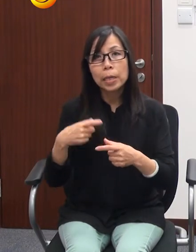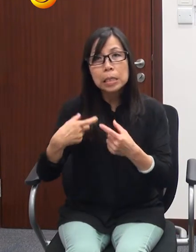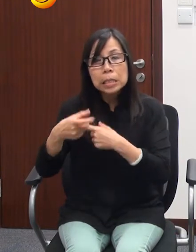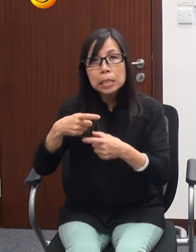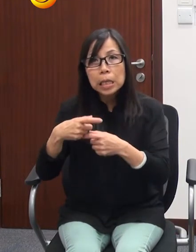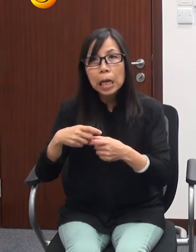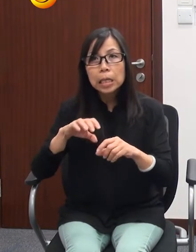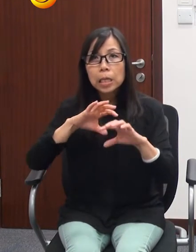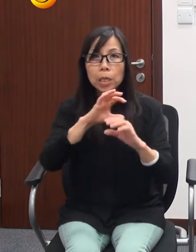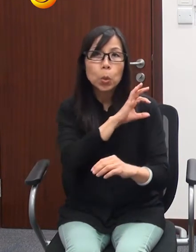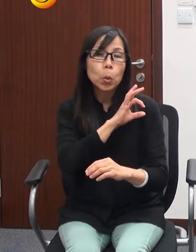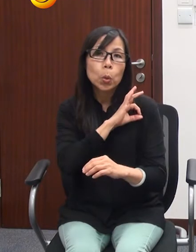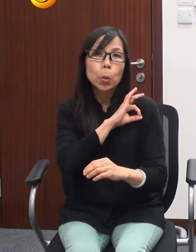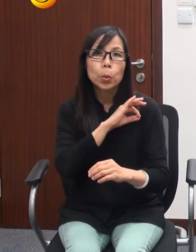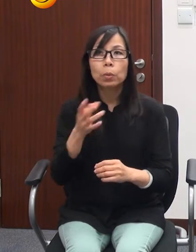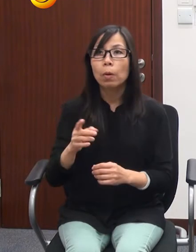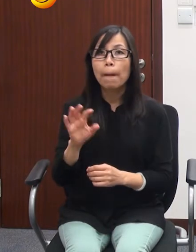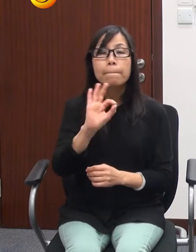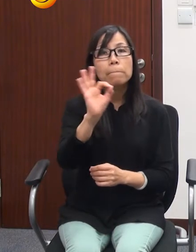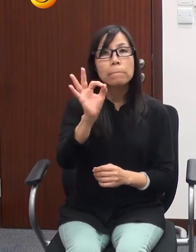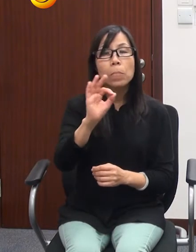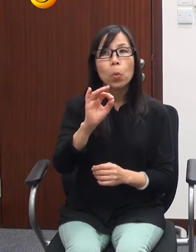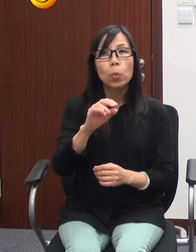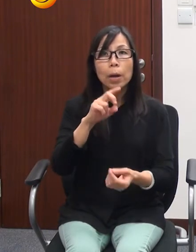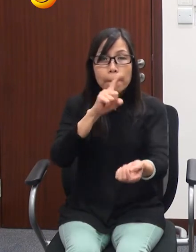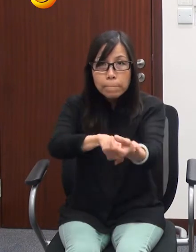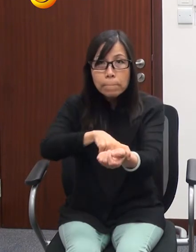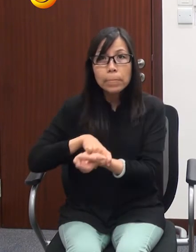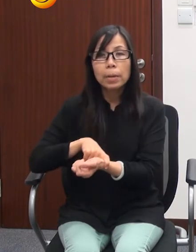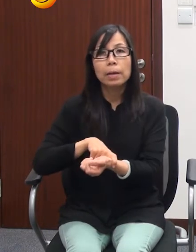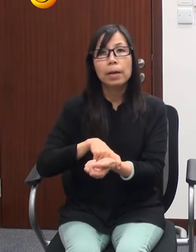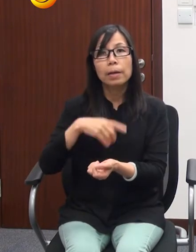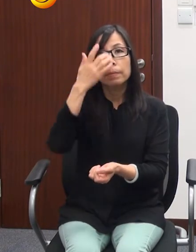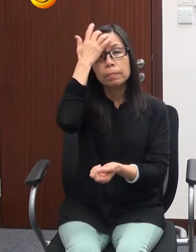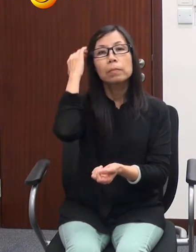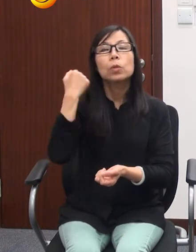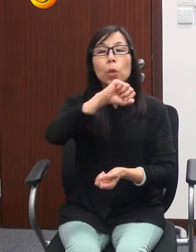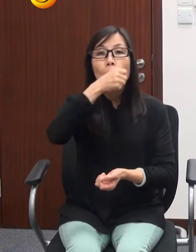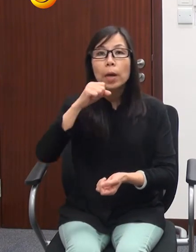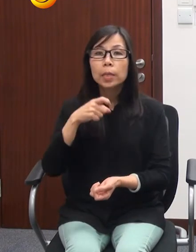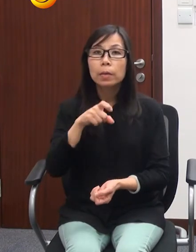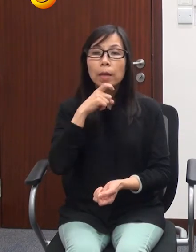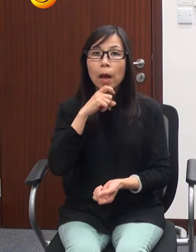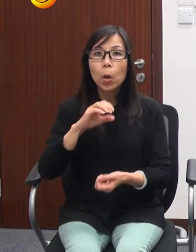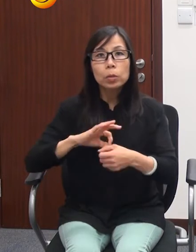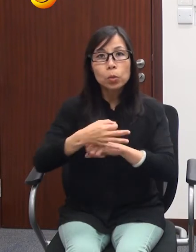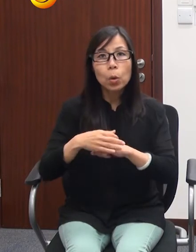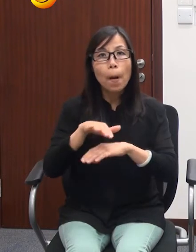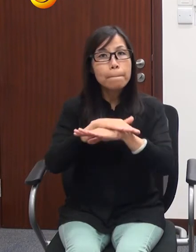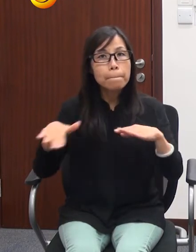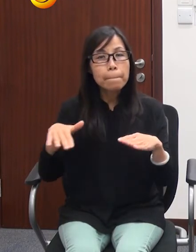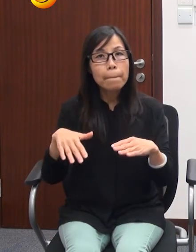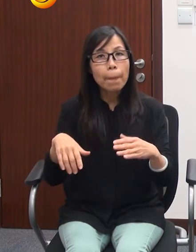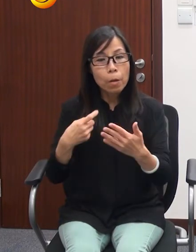探台灣情報的工作咧，係要拉的，台灣都有國安法噶嘛。台灣馬英九選舉